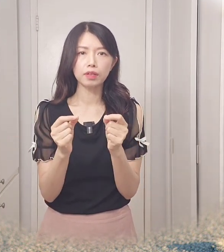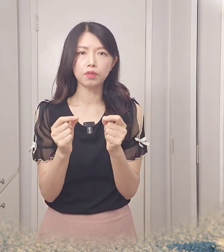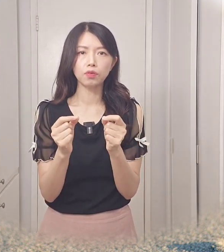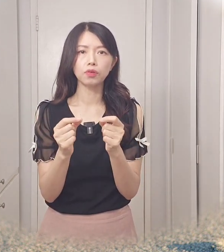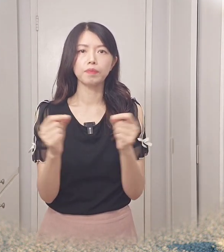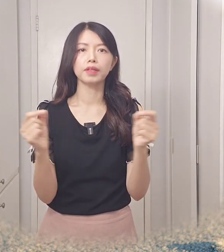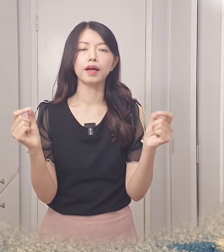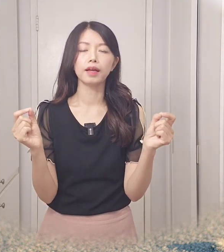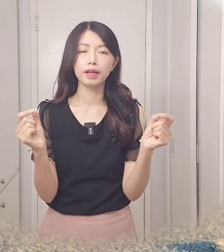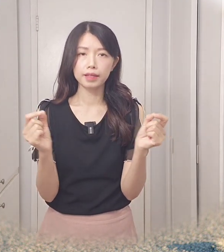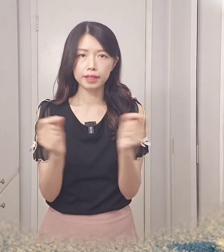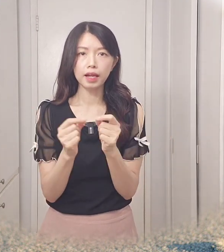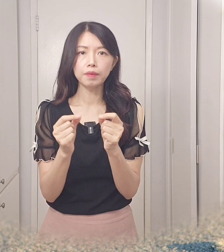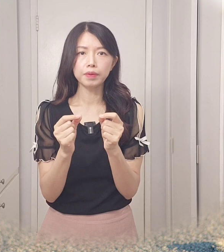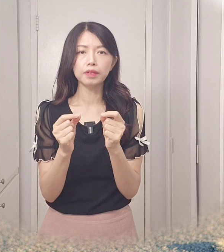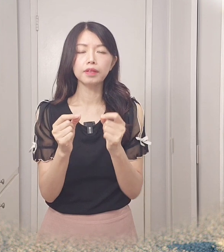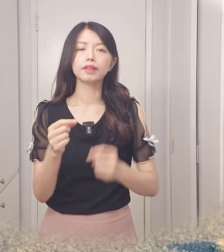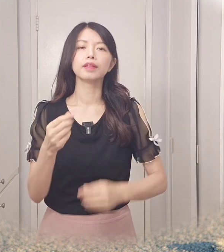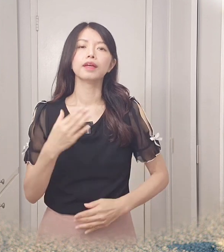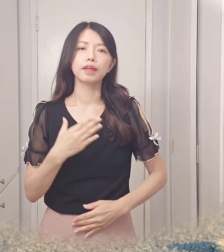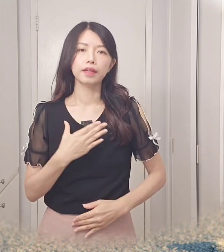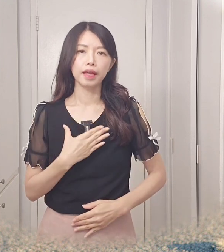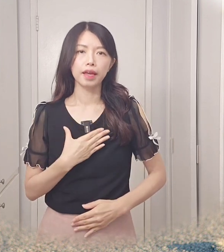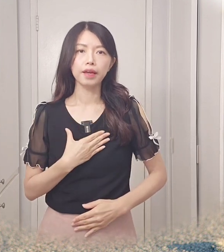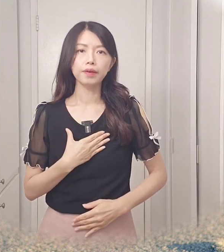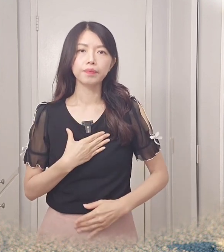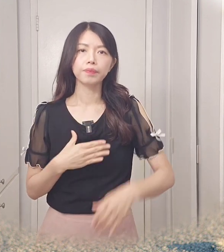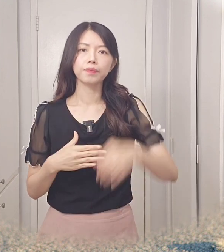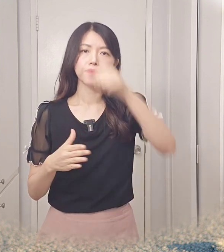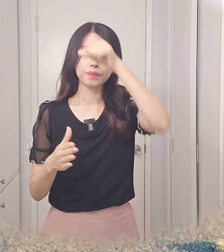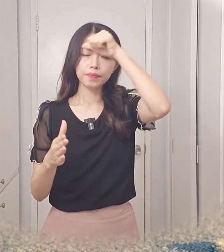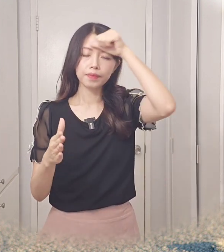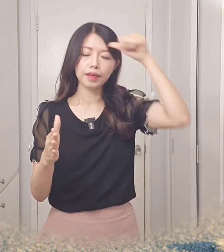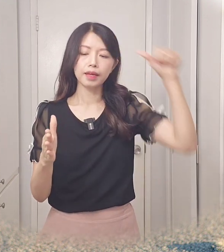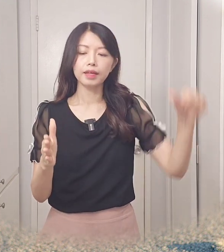짧다라고 한 뜻의 수어도 됩니다. 짧은 내